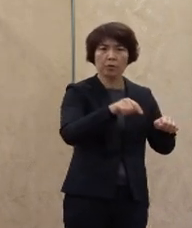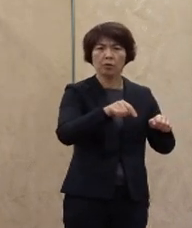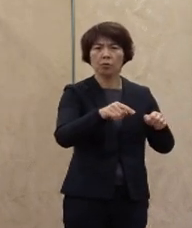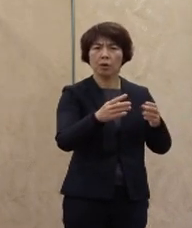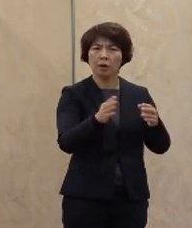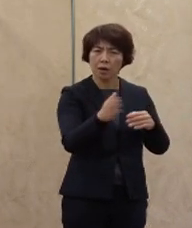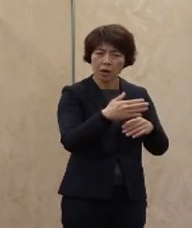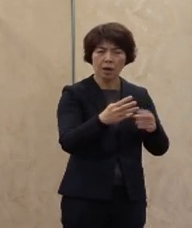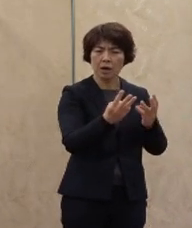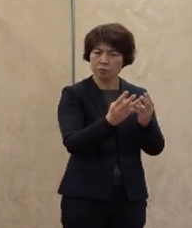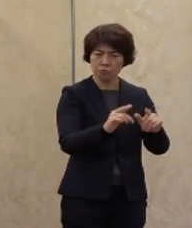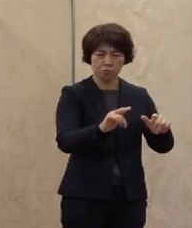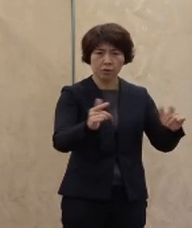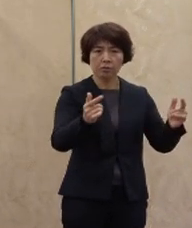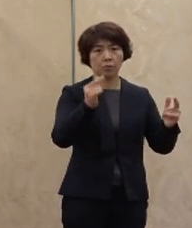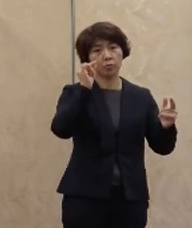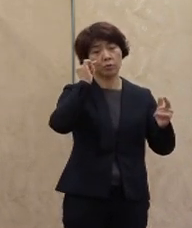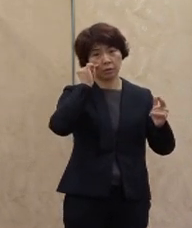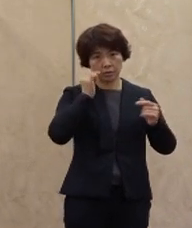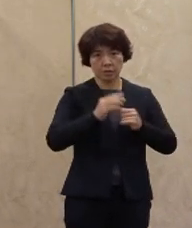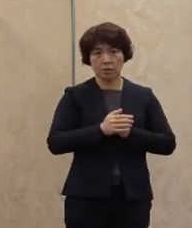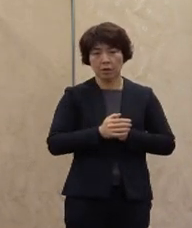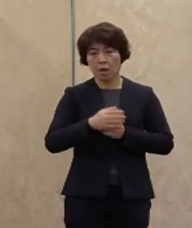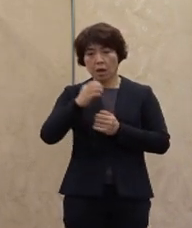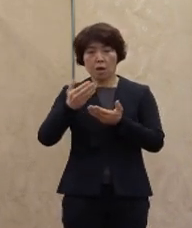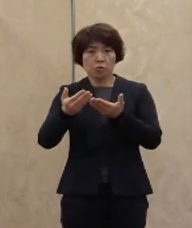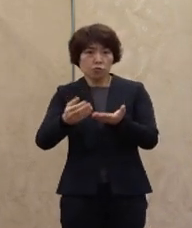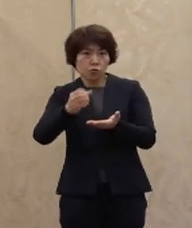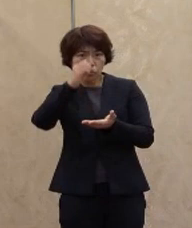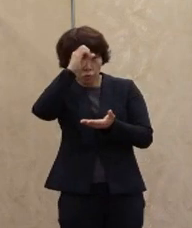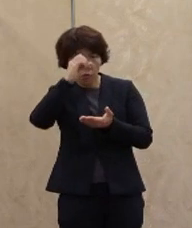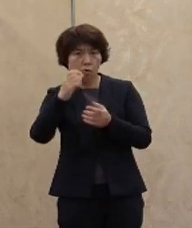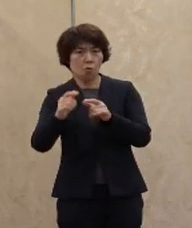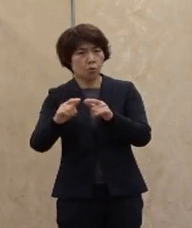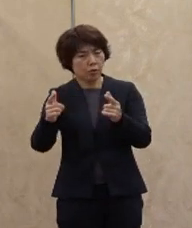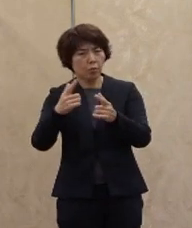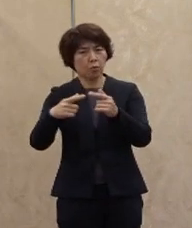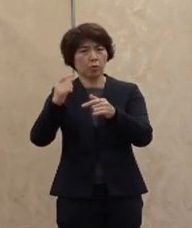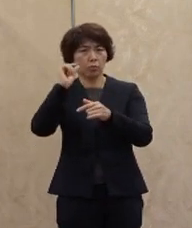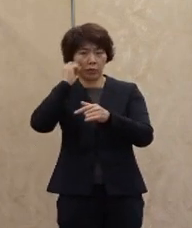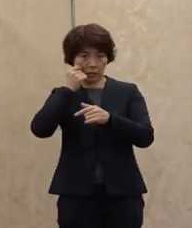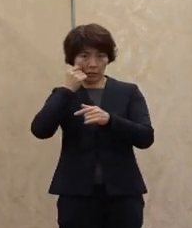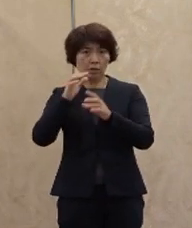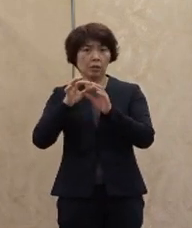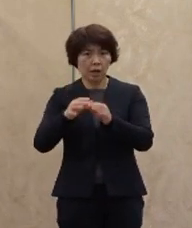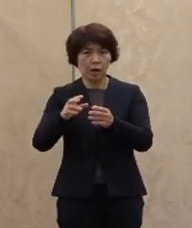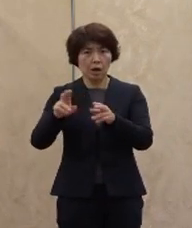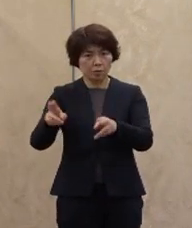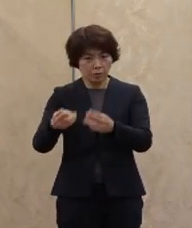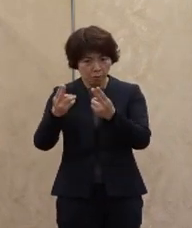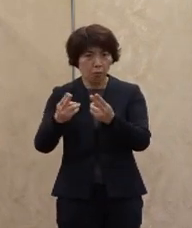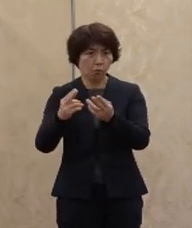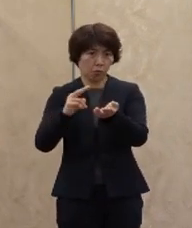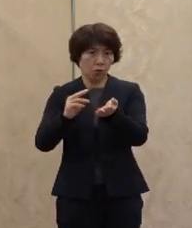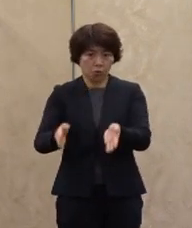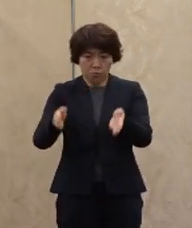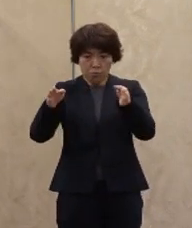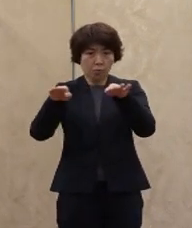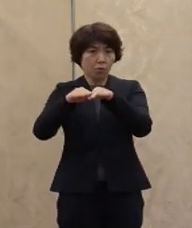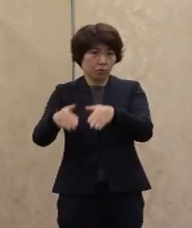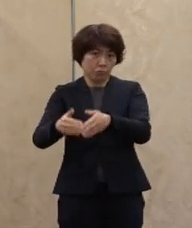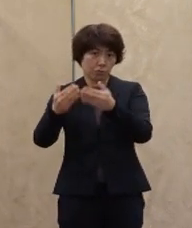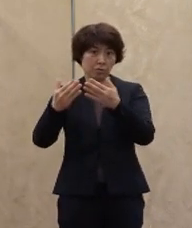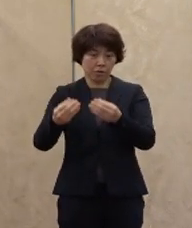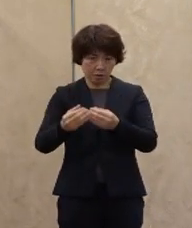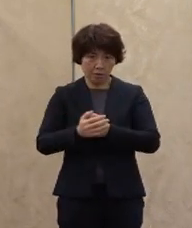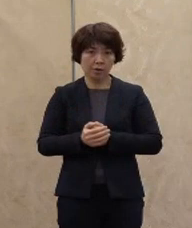のが現状です。で重症も236、重症を増やすのがもっと難しいんですけど、だから僕は重症センター作ったんですが、重症にしても